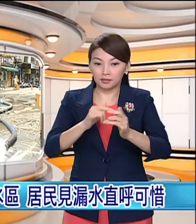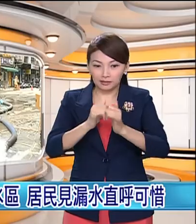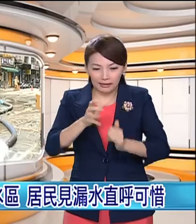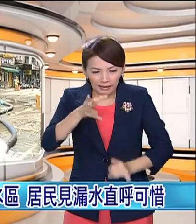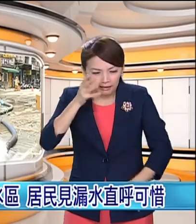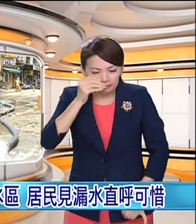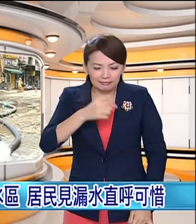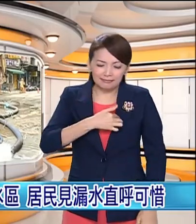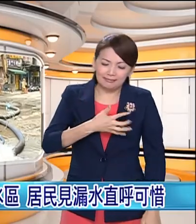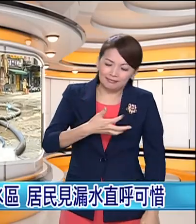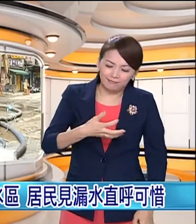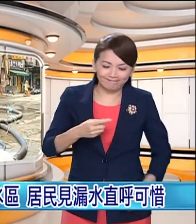又无奈。